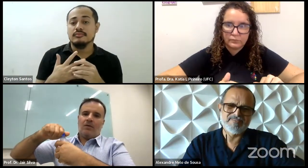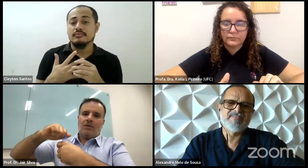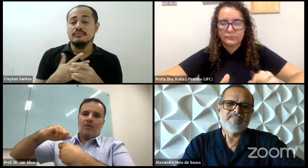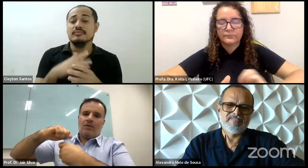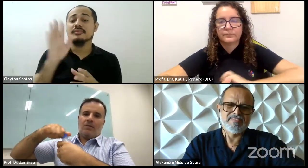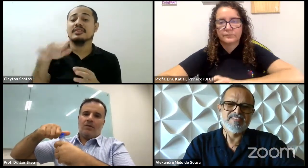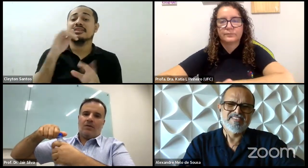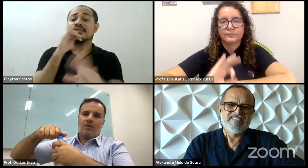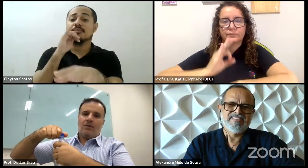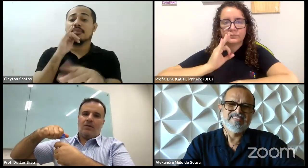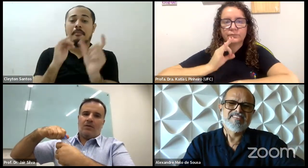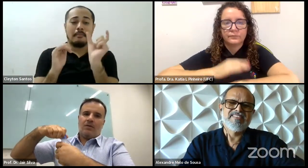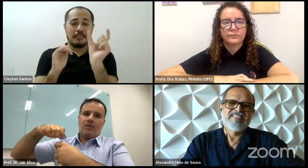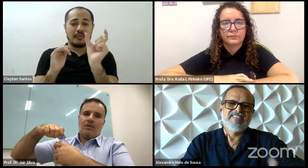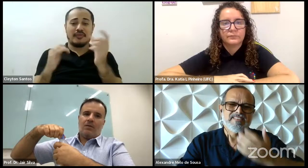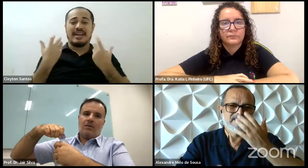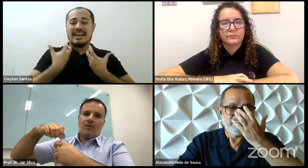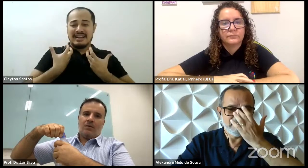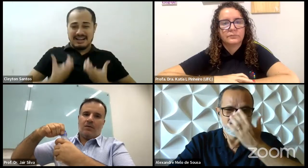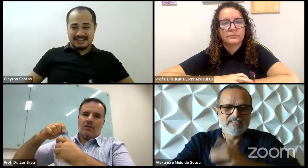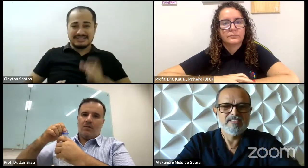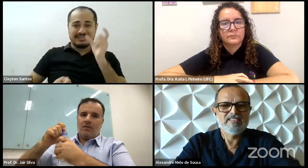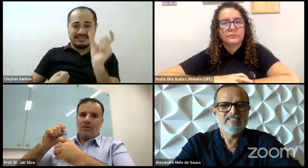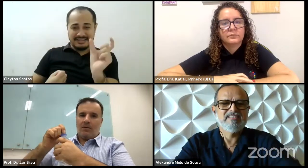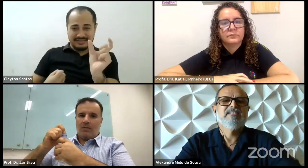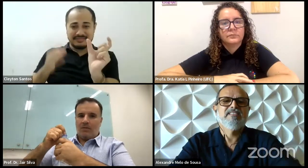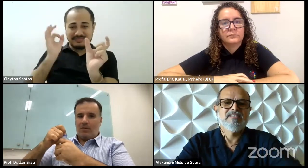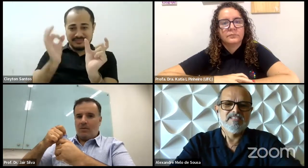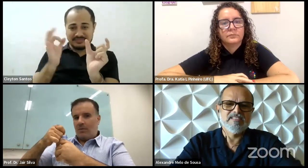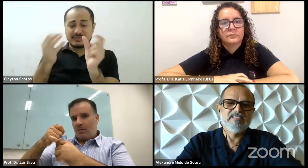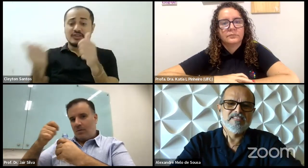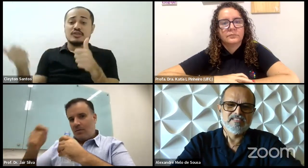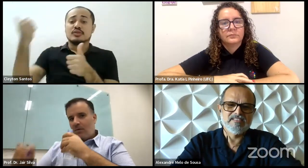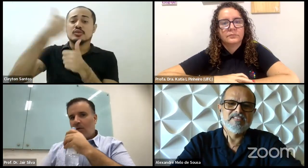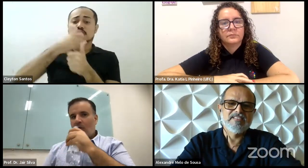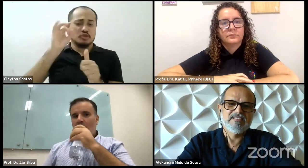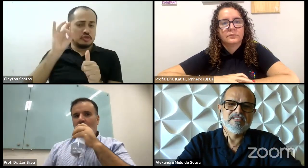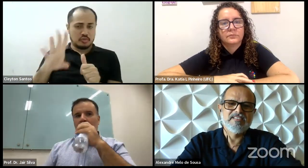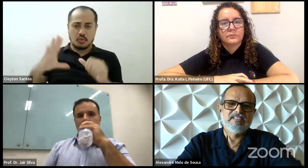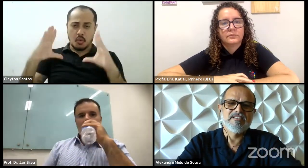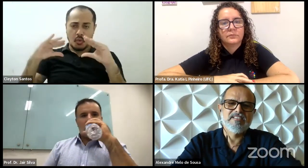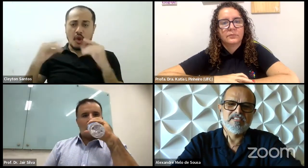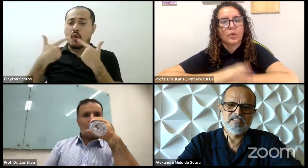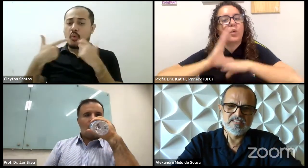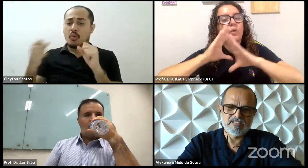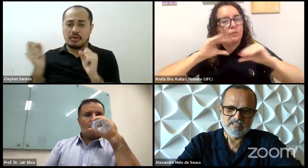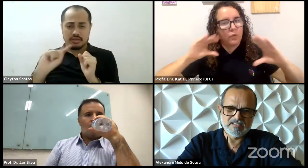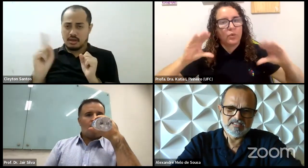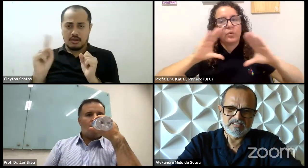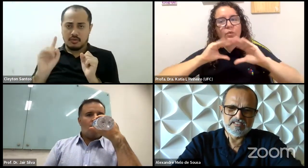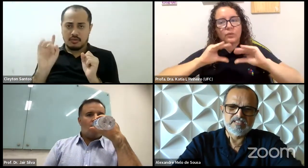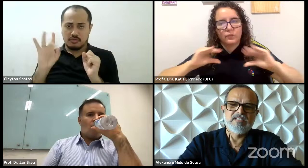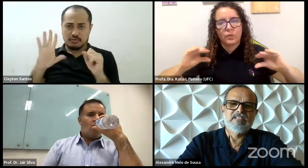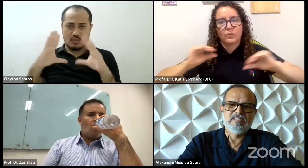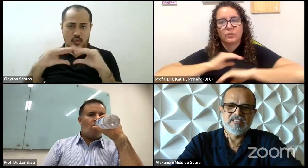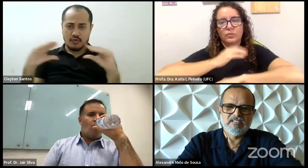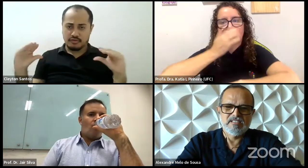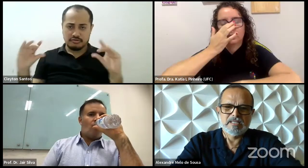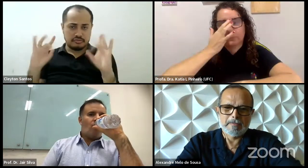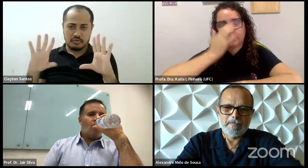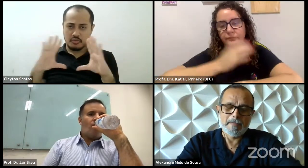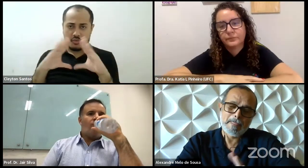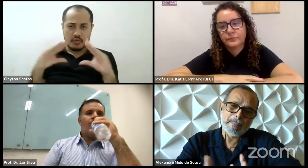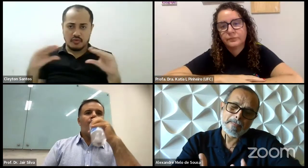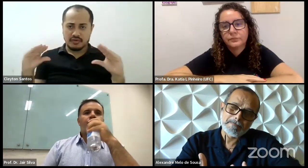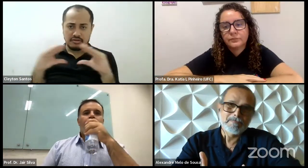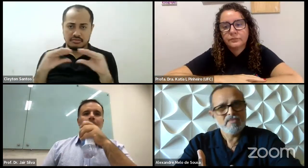Porque cansado, eu acho que não tem muito a ver com a questão da linguística. É, quando eu usei esse termo cansado, eu posso